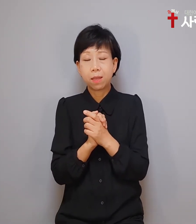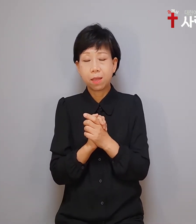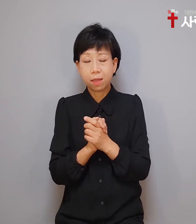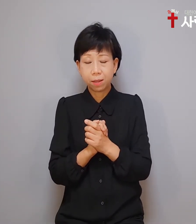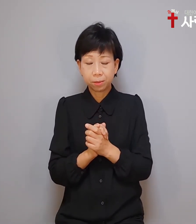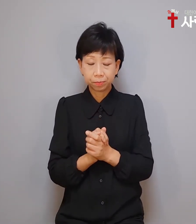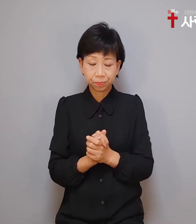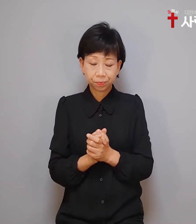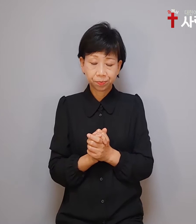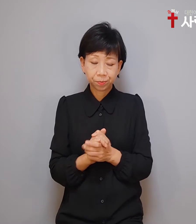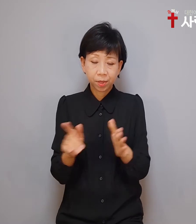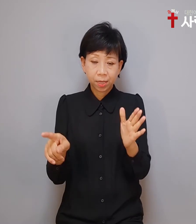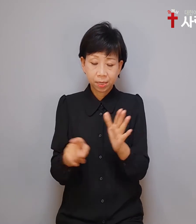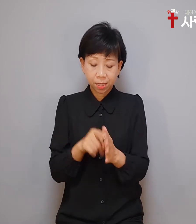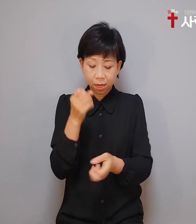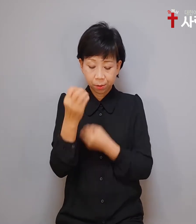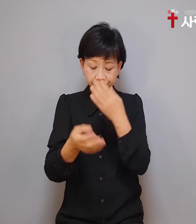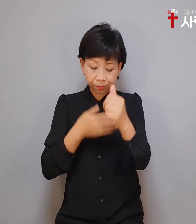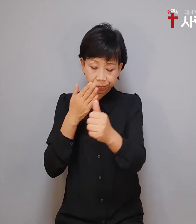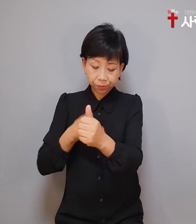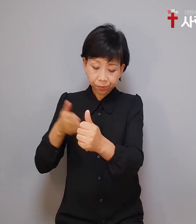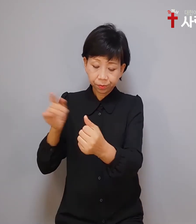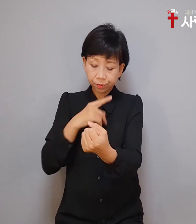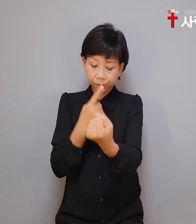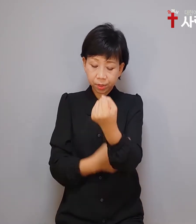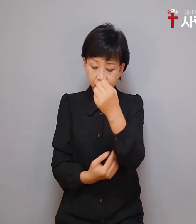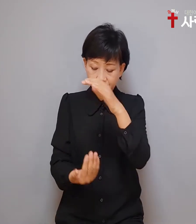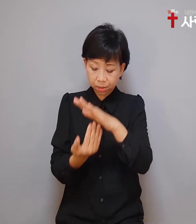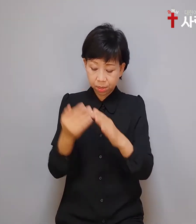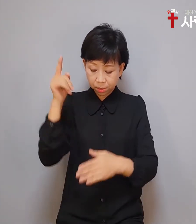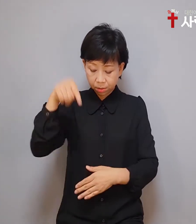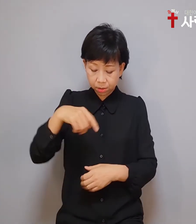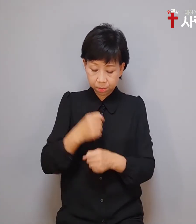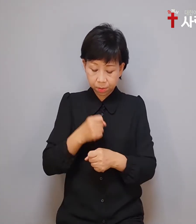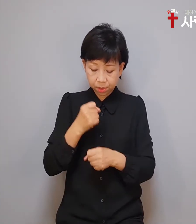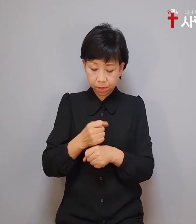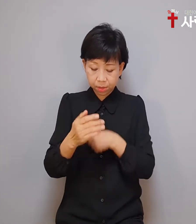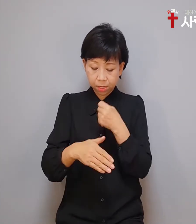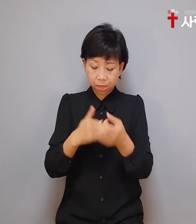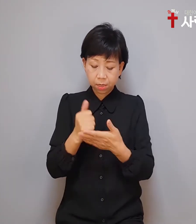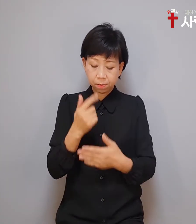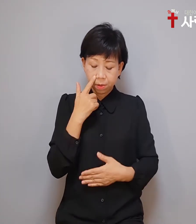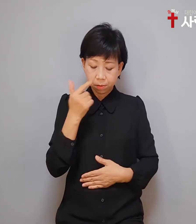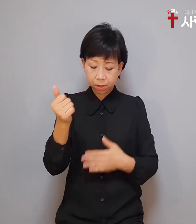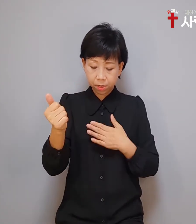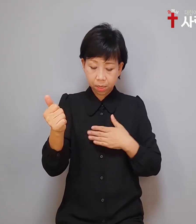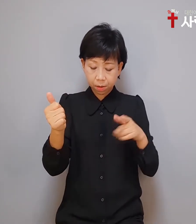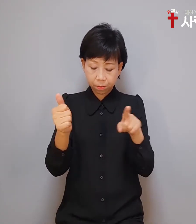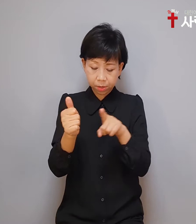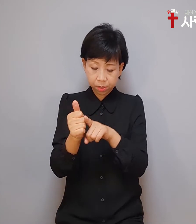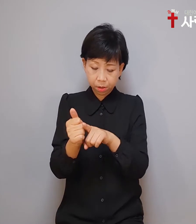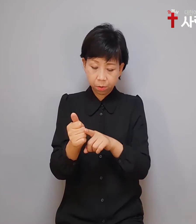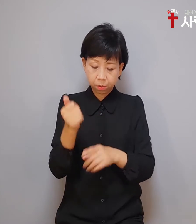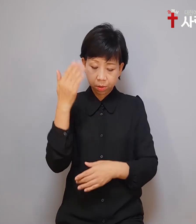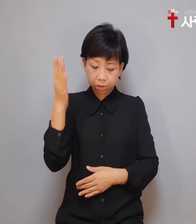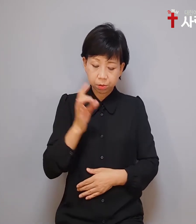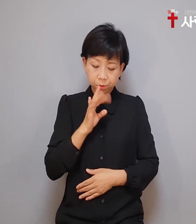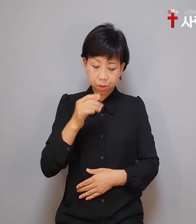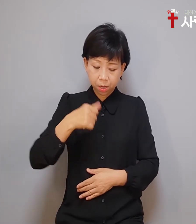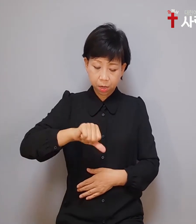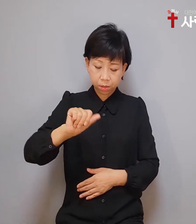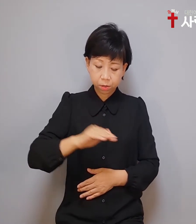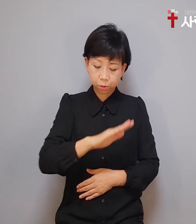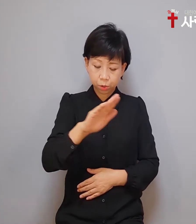아멘. 신앙 고백드립니다. 전능하사 천지를 만드신 하나님 아버지를 내가 믿사오며 그 외아들 우리